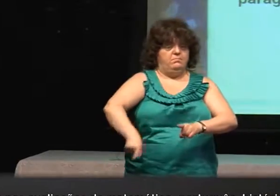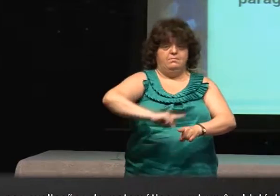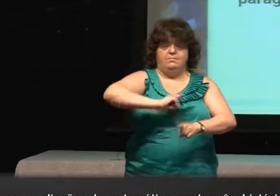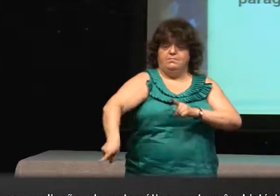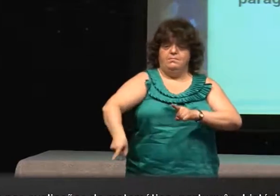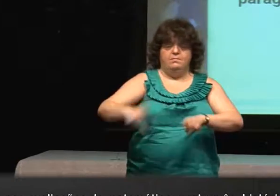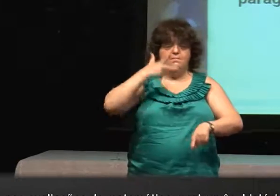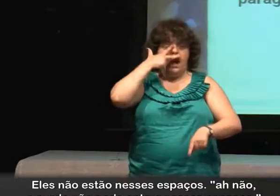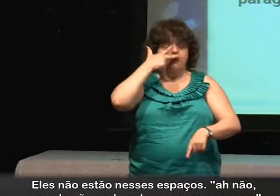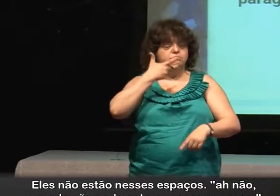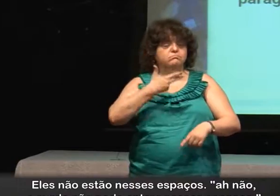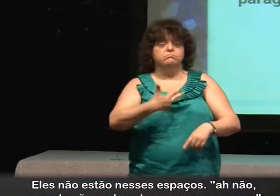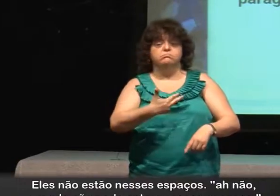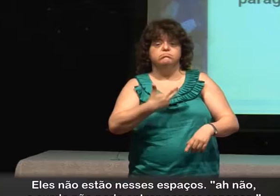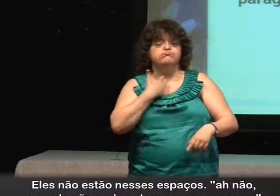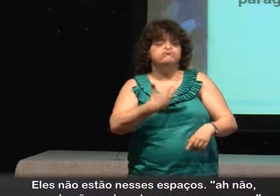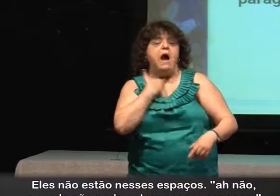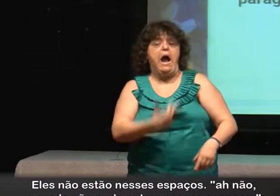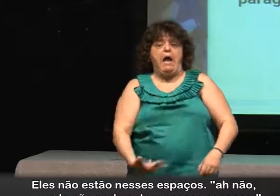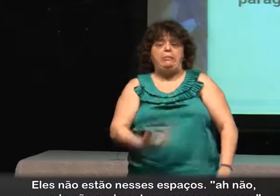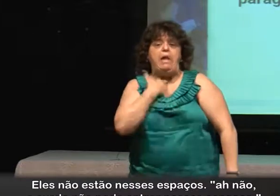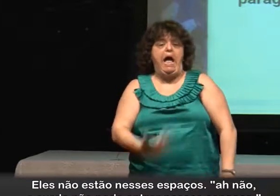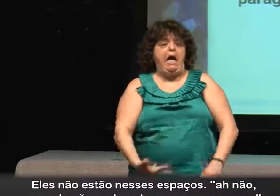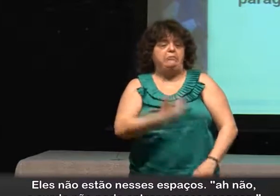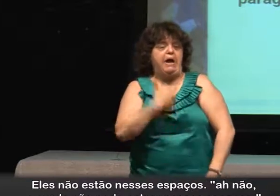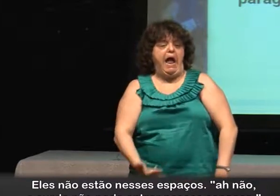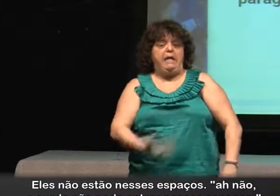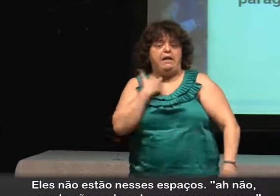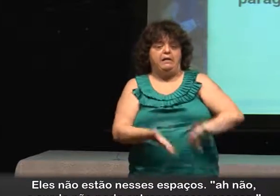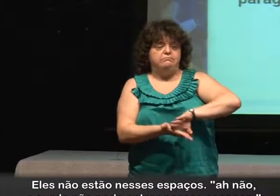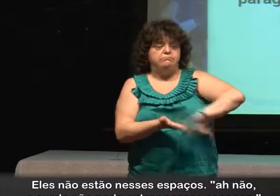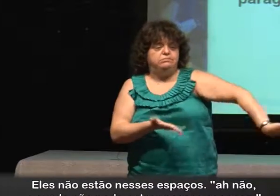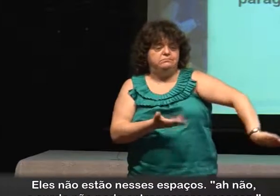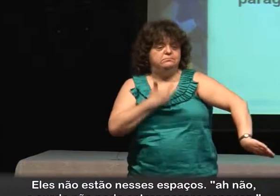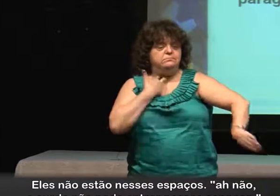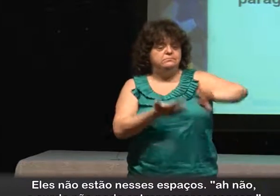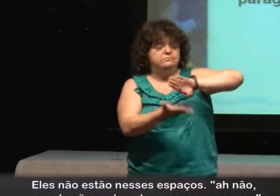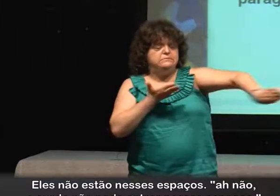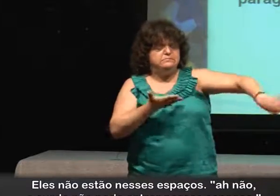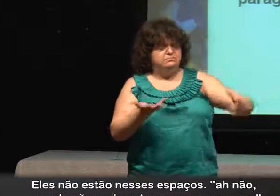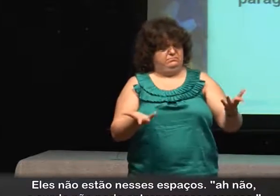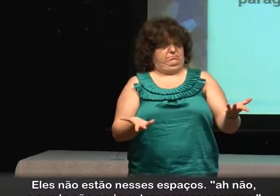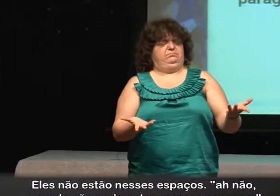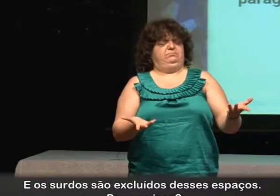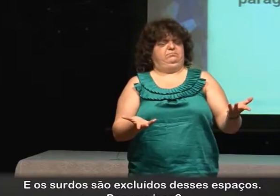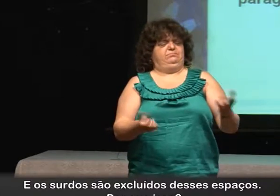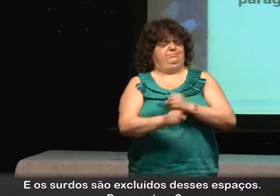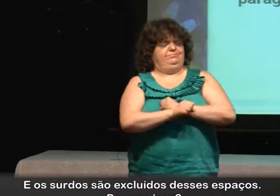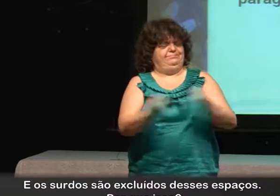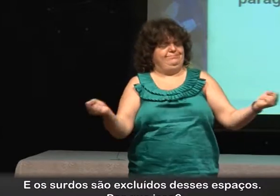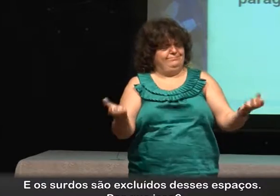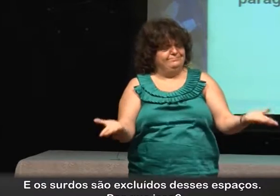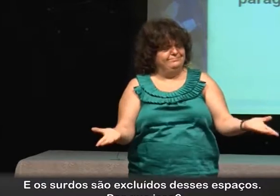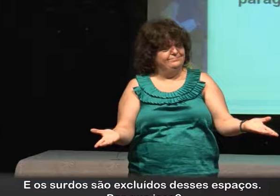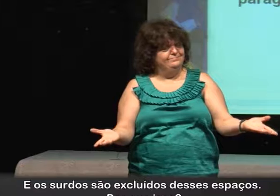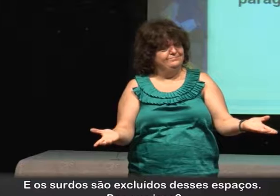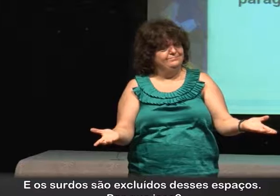essas coisas, eles não estão nesses espaços. Eles dizem, não dá, o surdo não pode entrar nesse espaço, e os surdos são excluídos desses